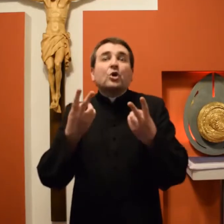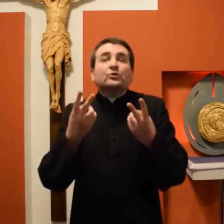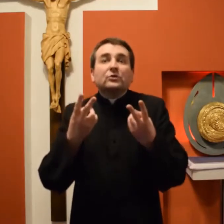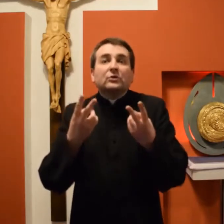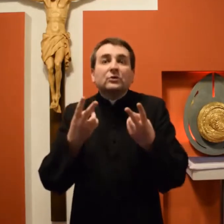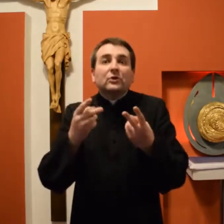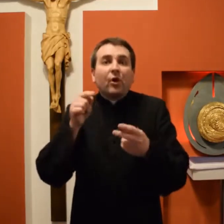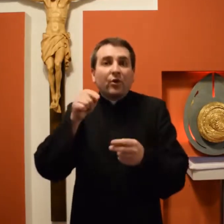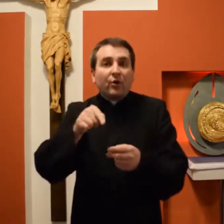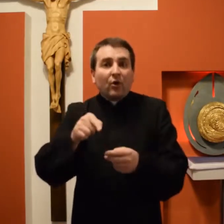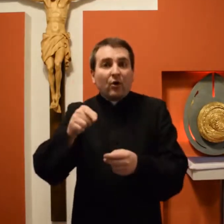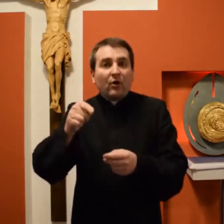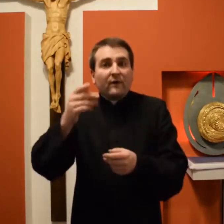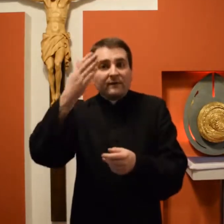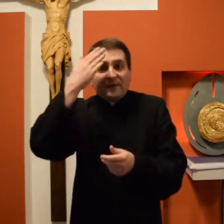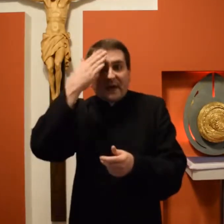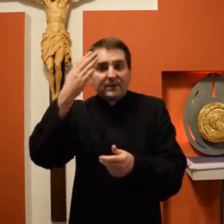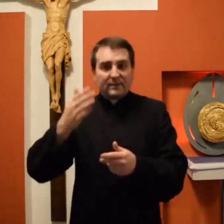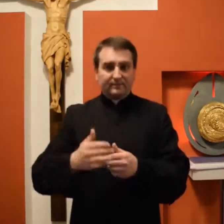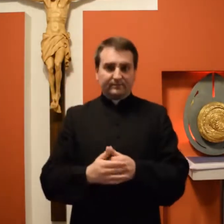Skąd to wiemy?